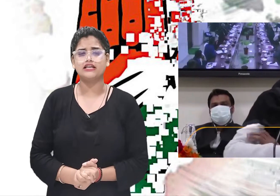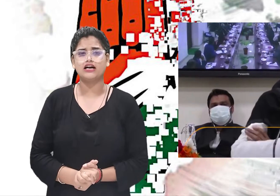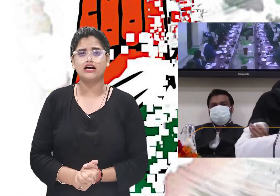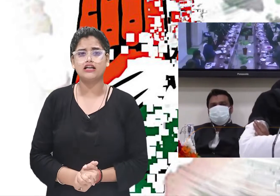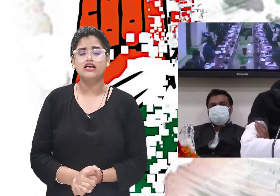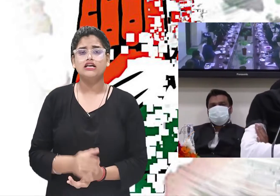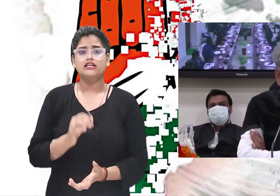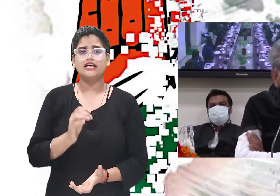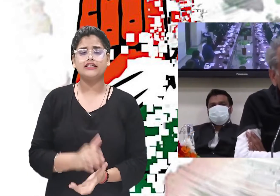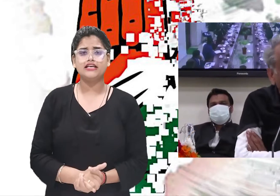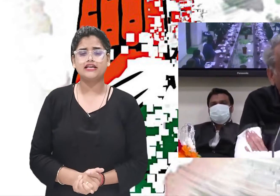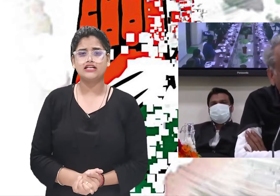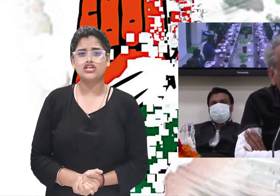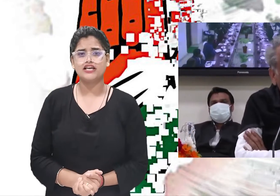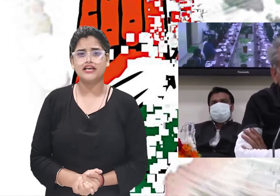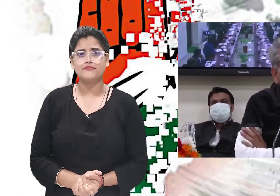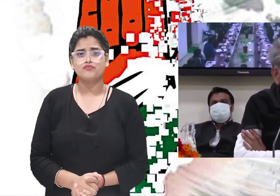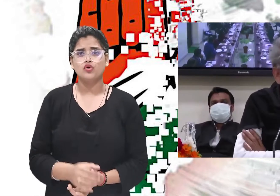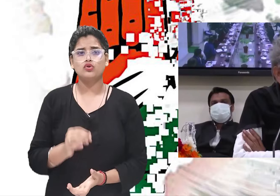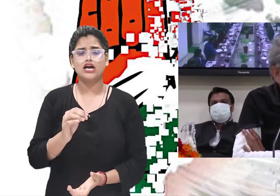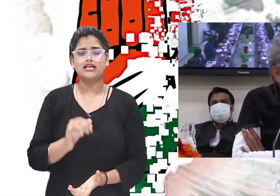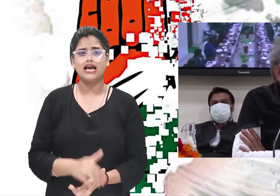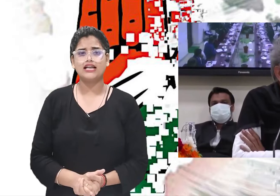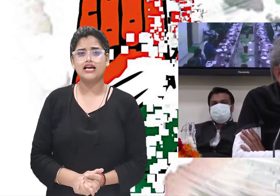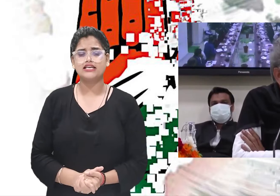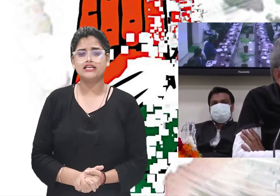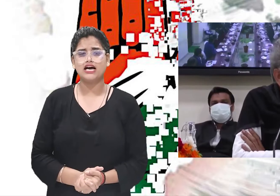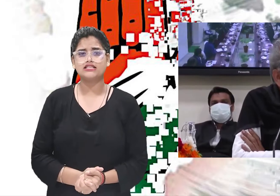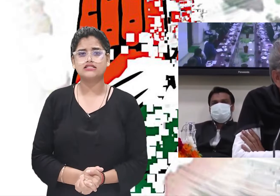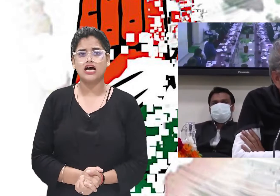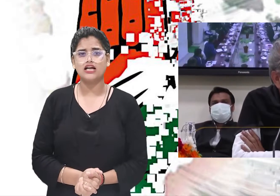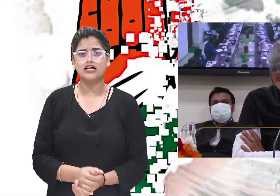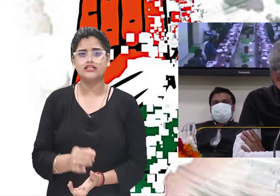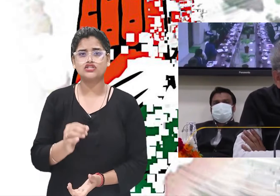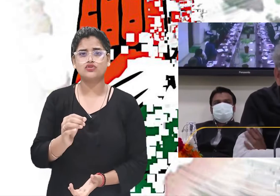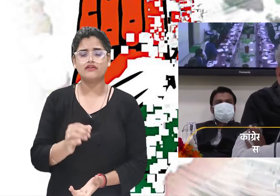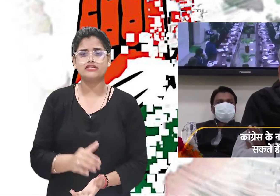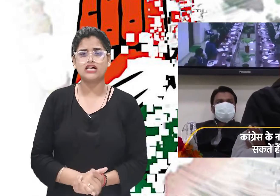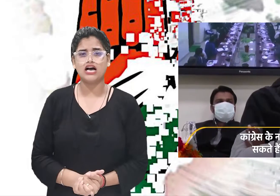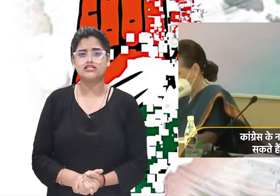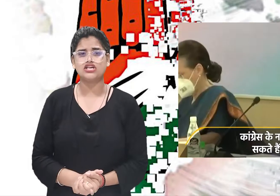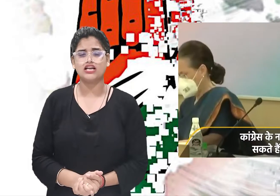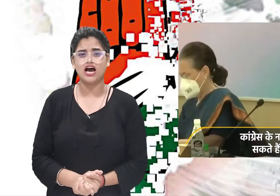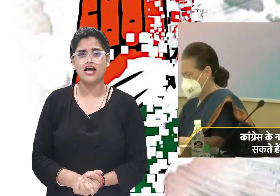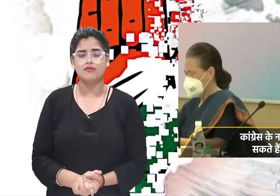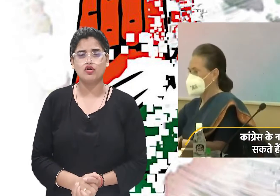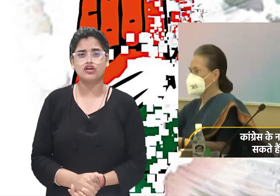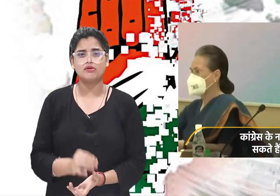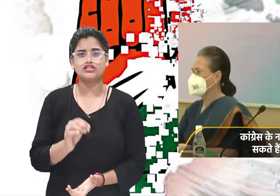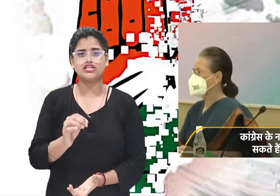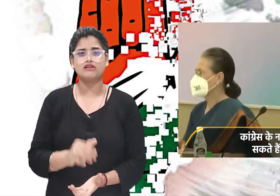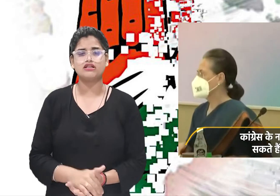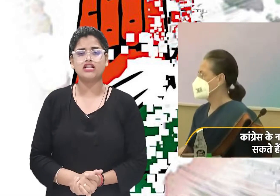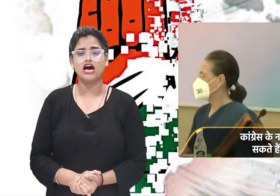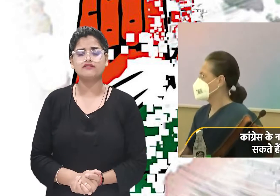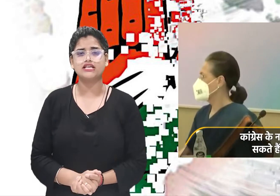रखकर नहीं देखना चाहिए उनका कहना है की राजस्थान का या चुनावी साल चल रहा है मुख्यमंत्री के बदलाव से